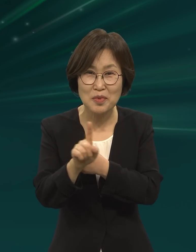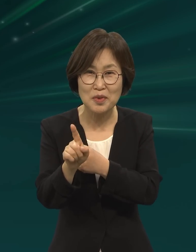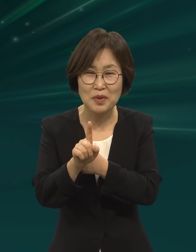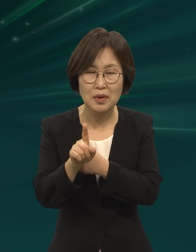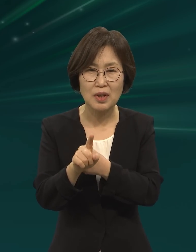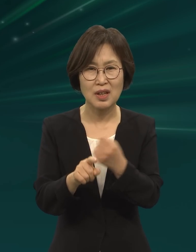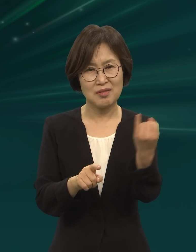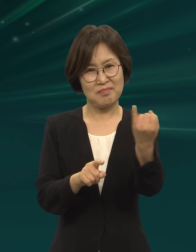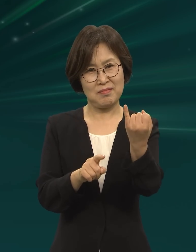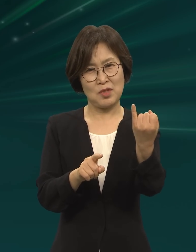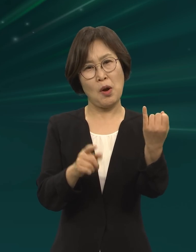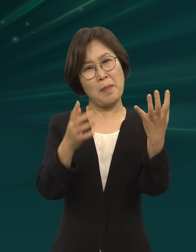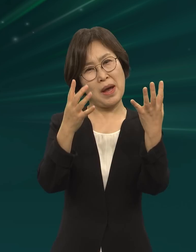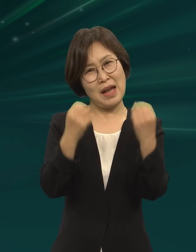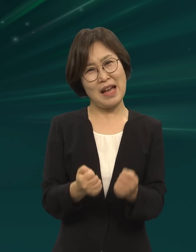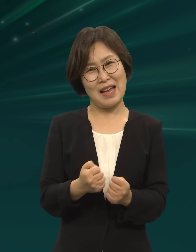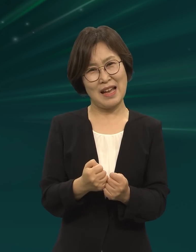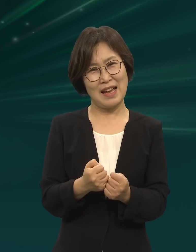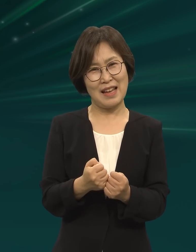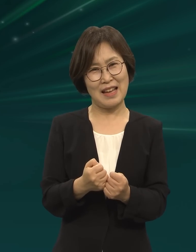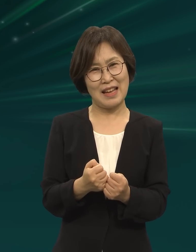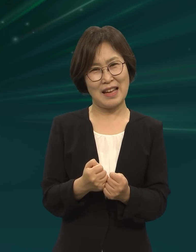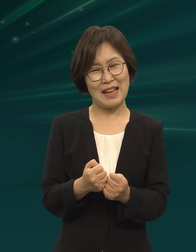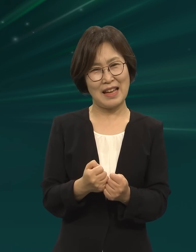교회 여자들이 많았어요.